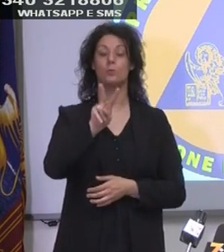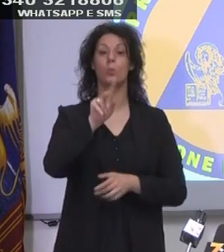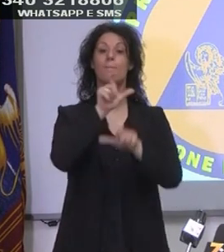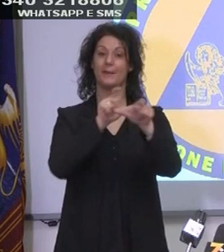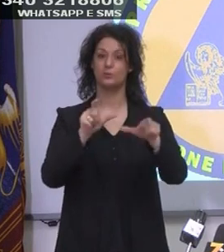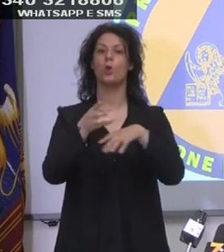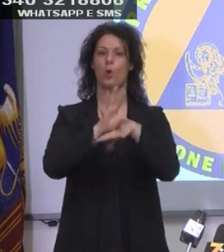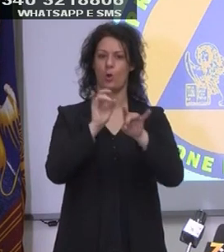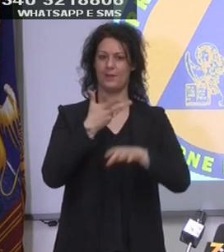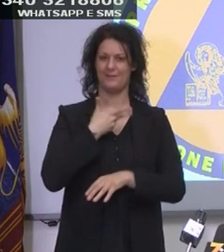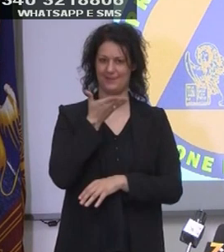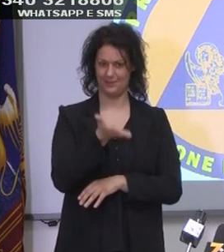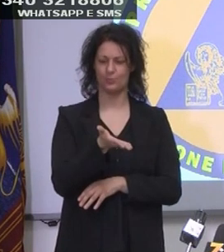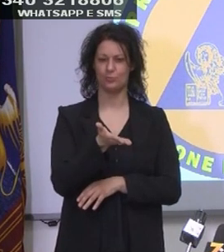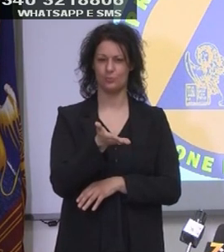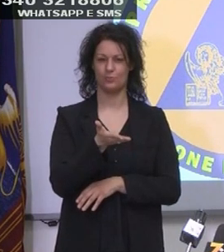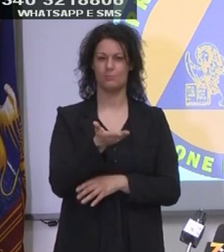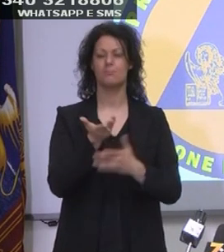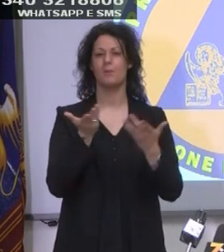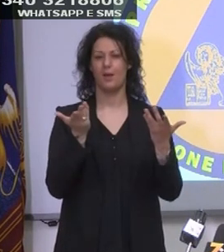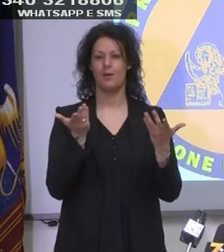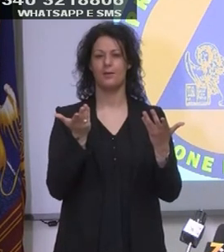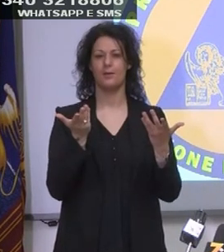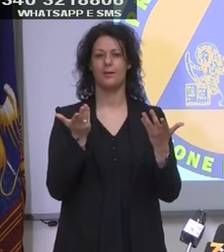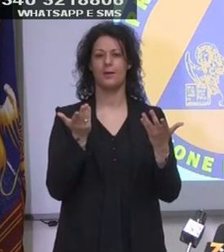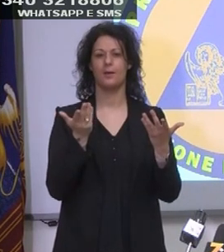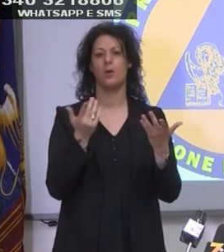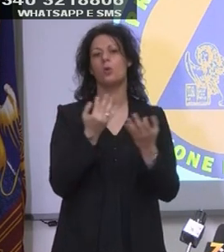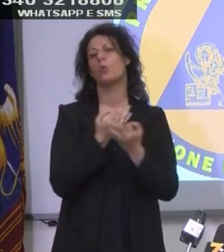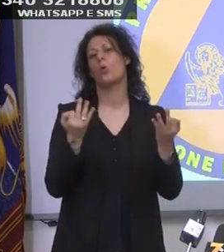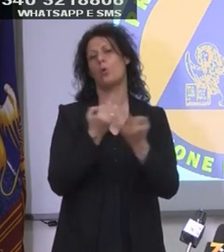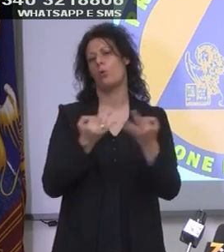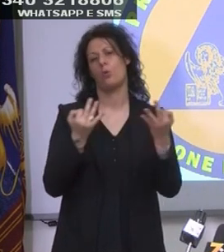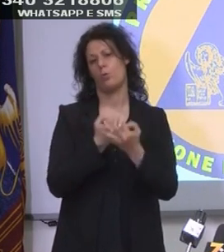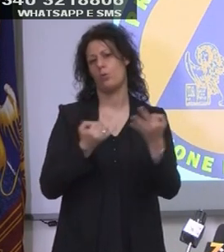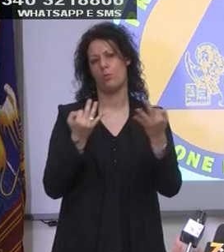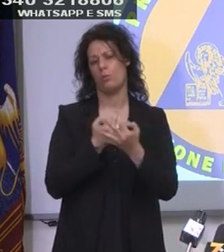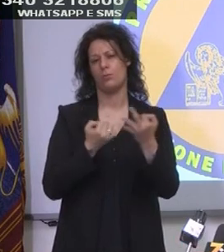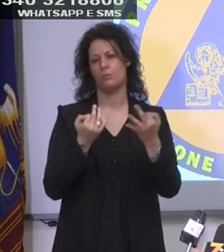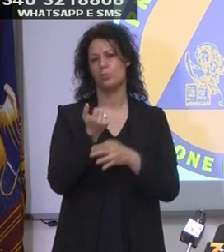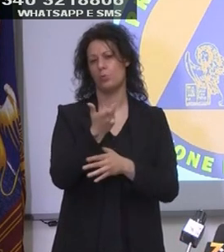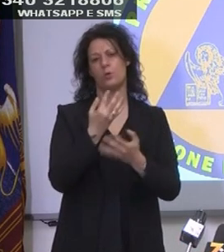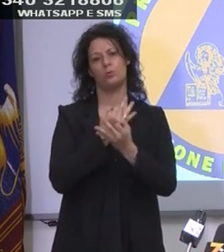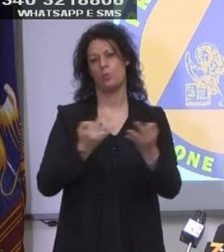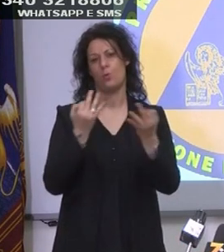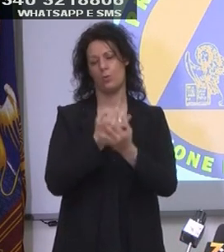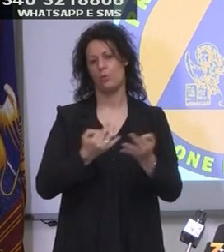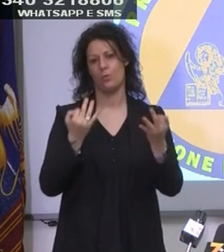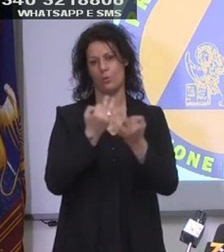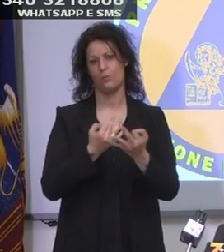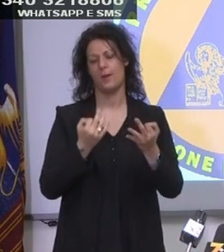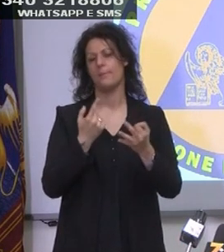a tutt'oggi rientrano, diciamo, nello screening e quindi nell'ordinarietà di quello che è